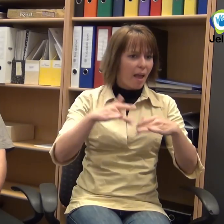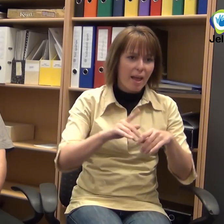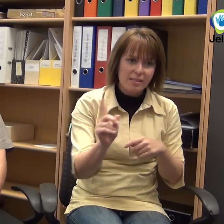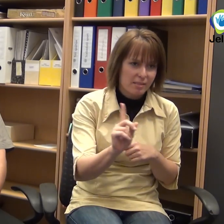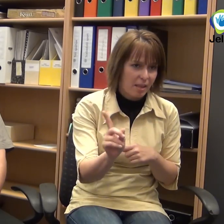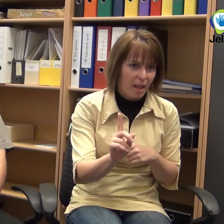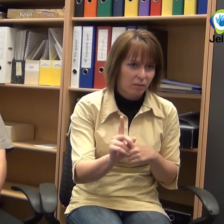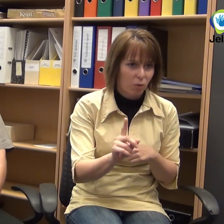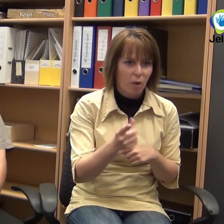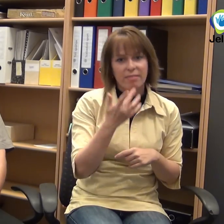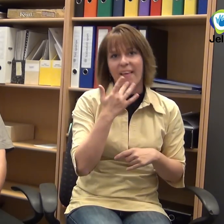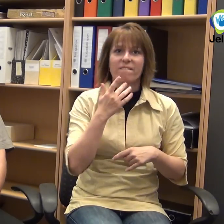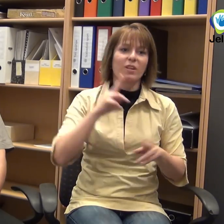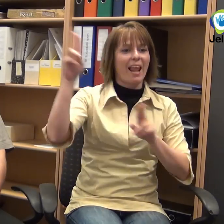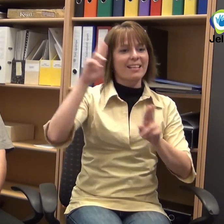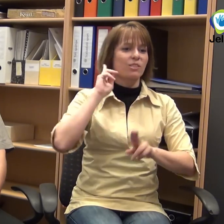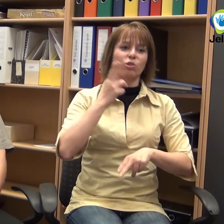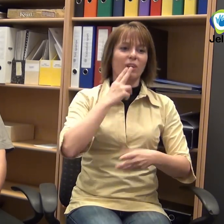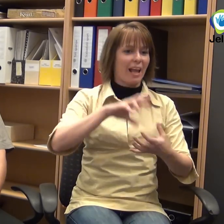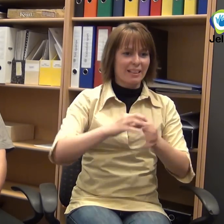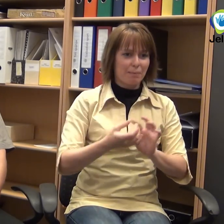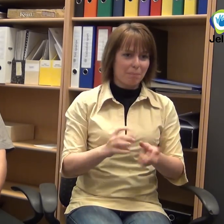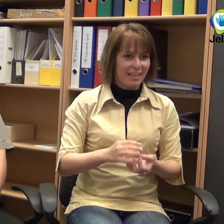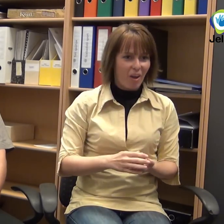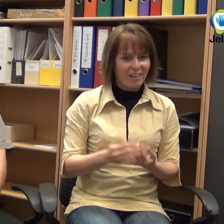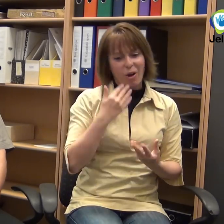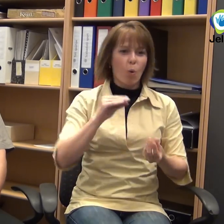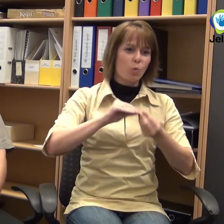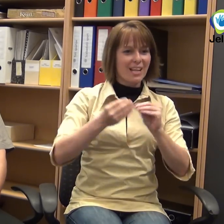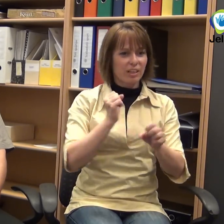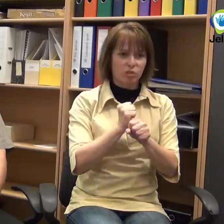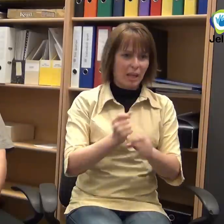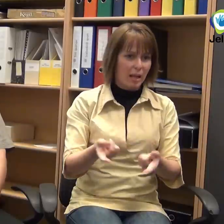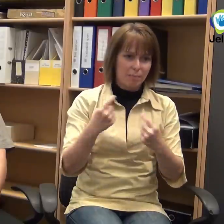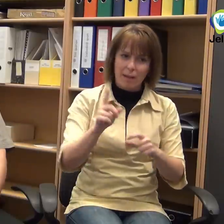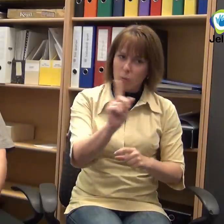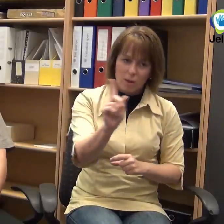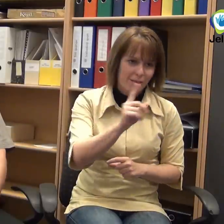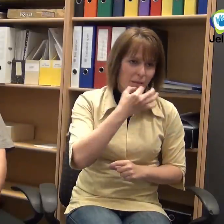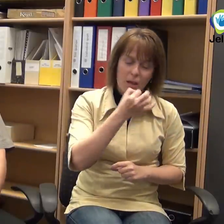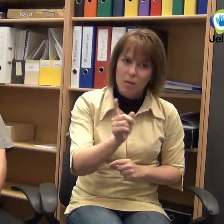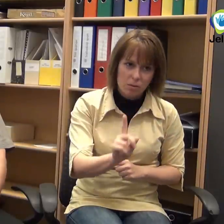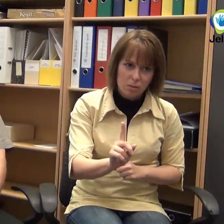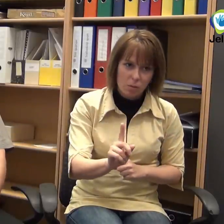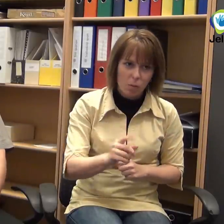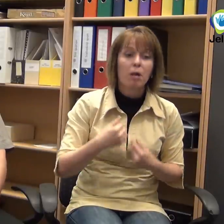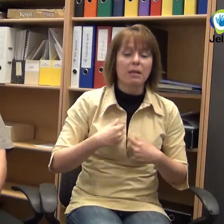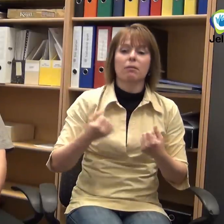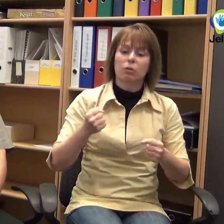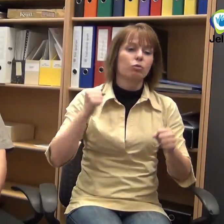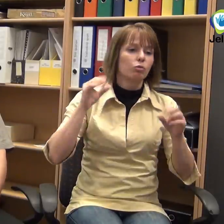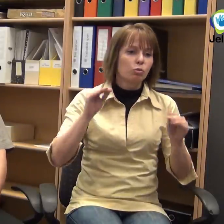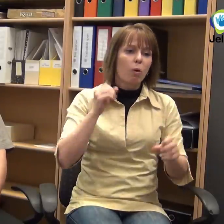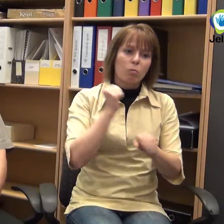hogy nem volt jelentkező a Siketlimpiára, és ebből mi üzletet akarunk csinálni. Mi nagyon-nagyon sok